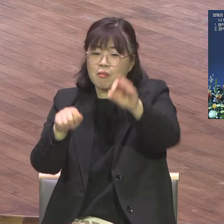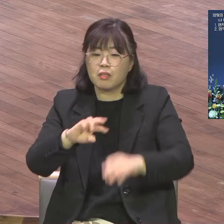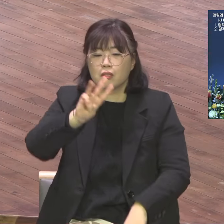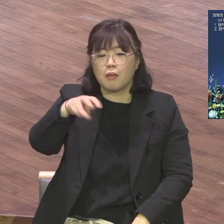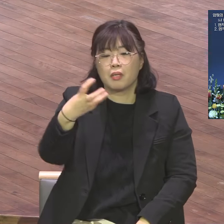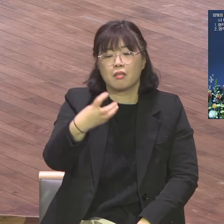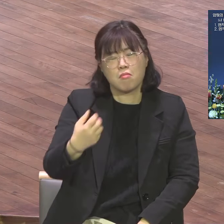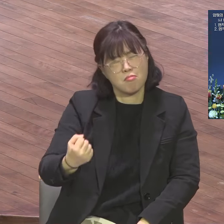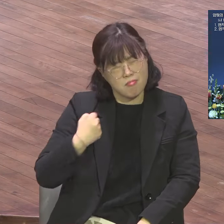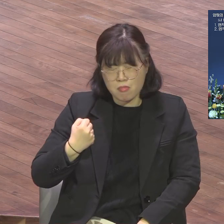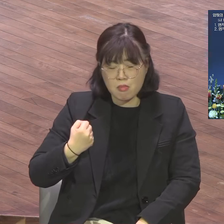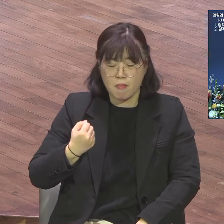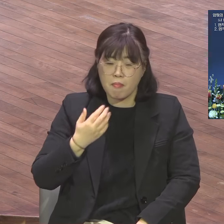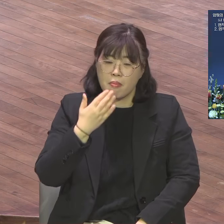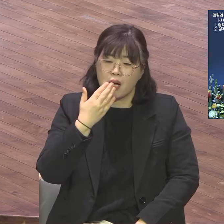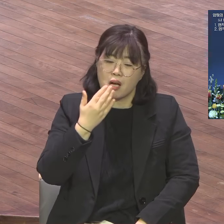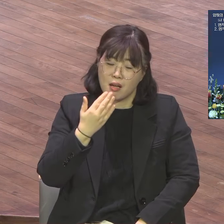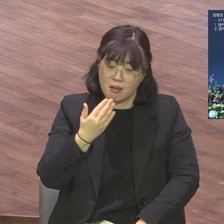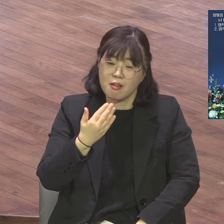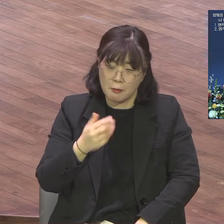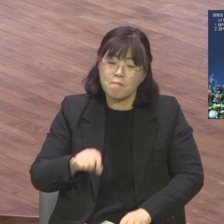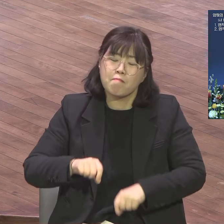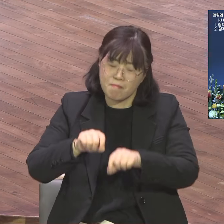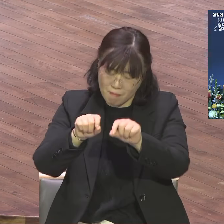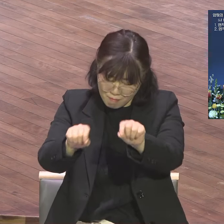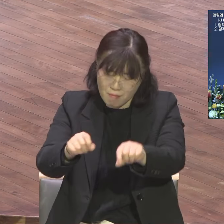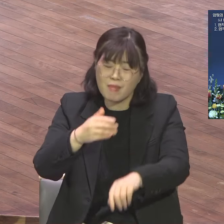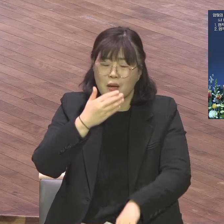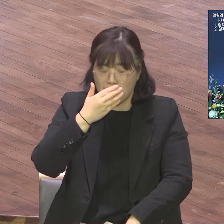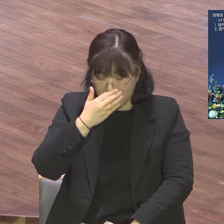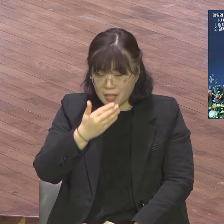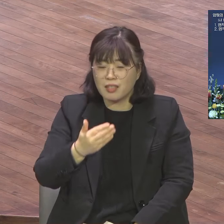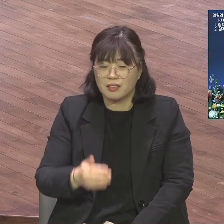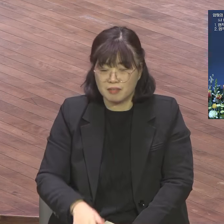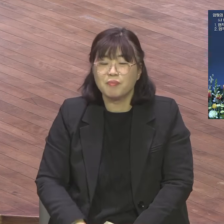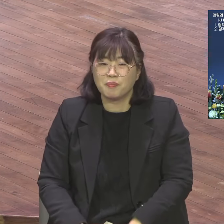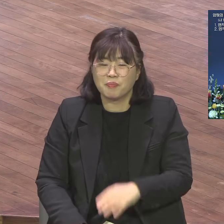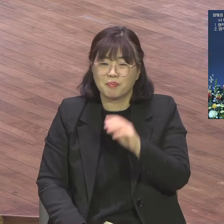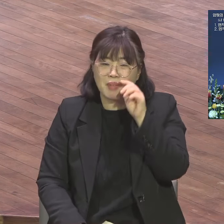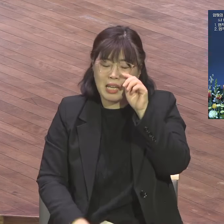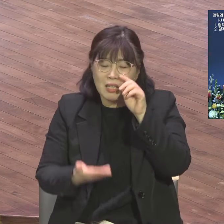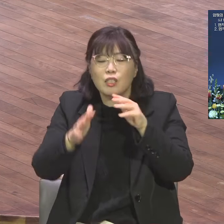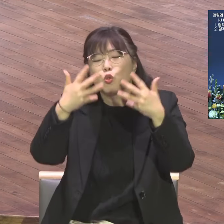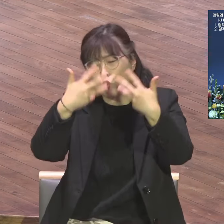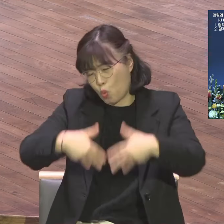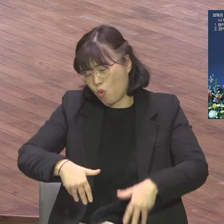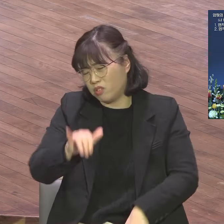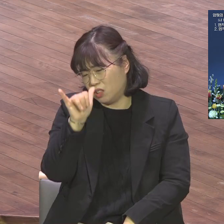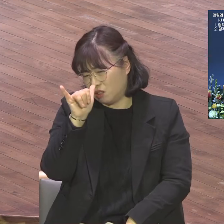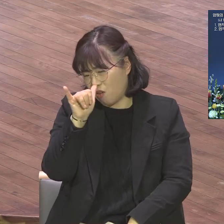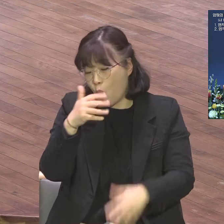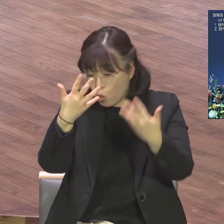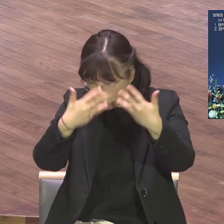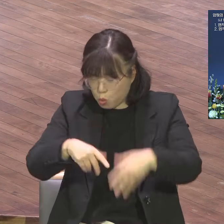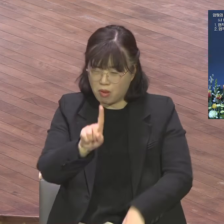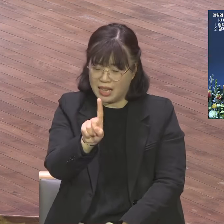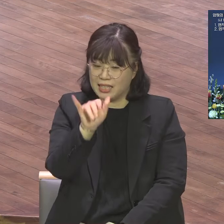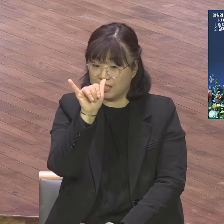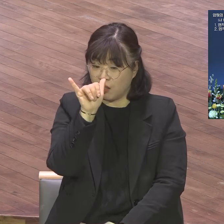말이에요. 성도 여러분, 여기에 딱 조건 하나 있어요. 딱 조건 하나